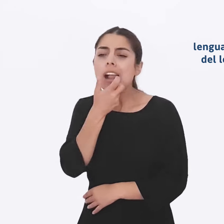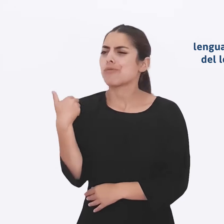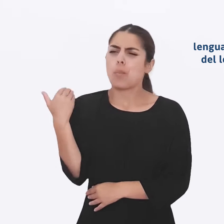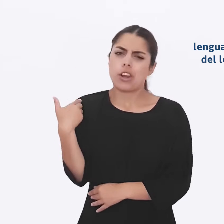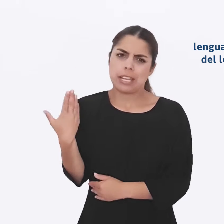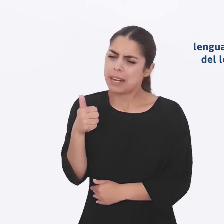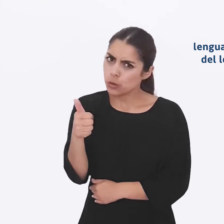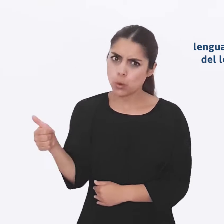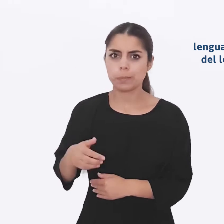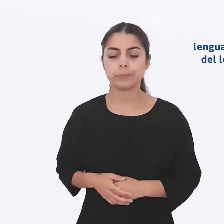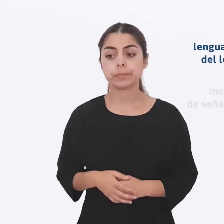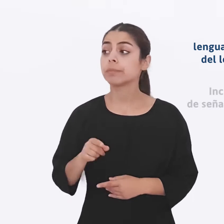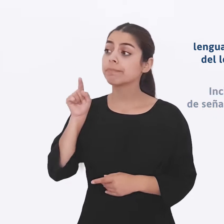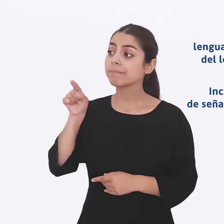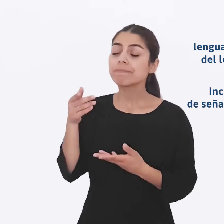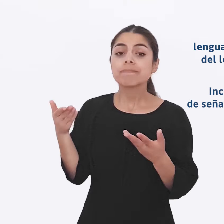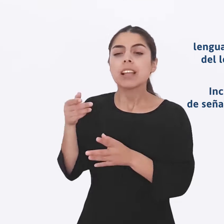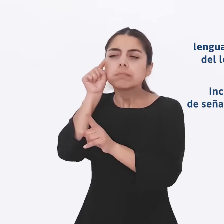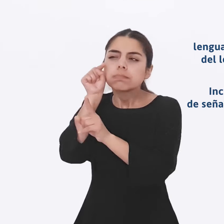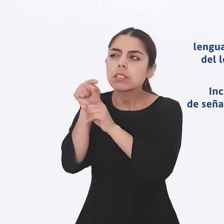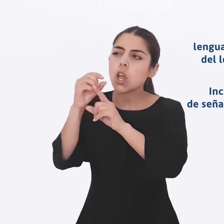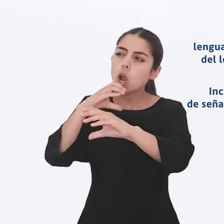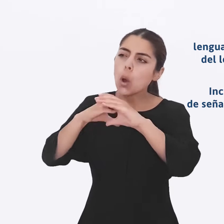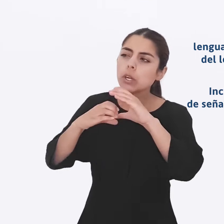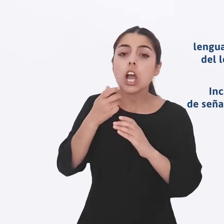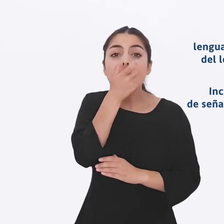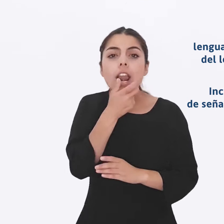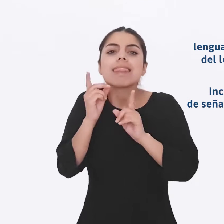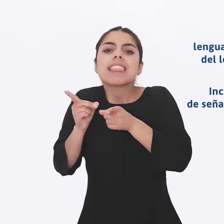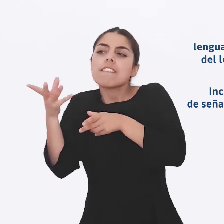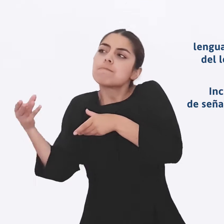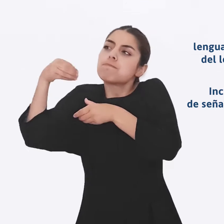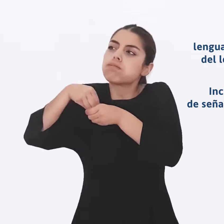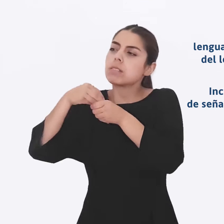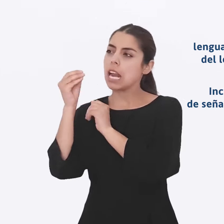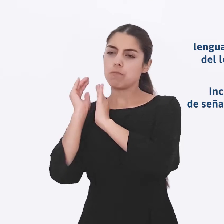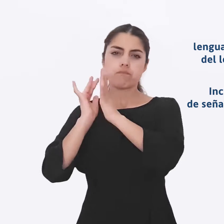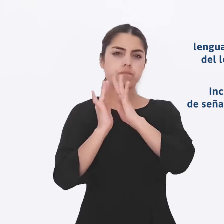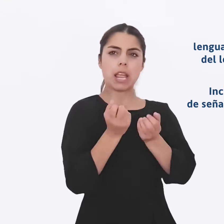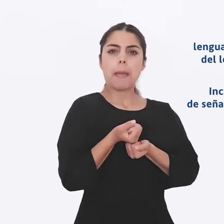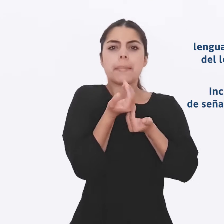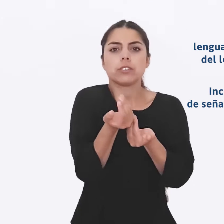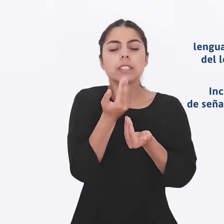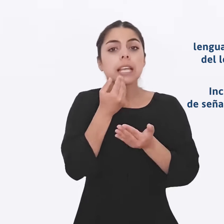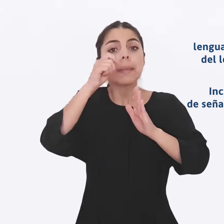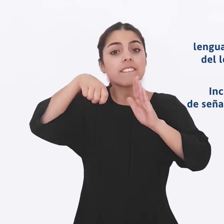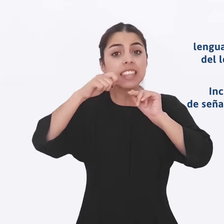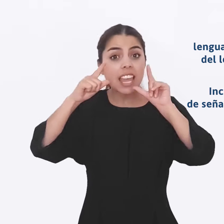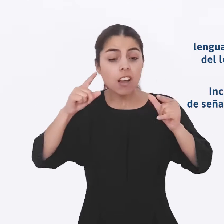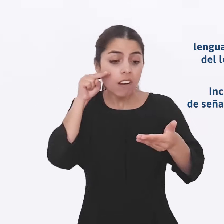la lengua oral. En el eje de comunicación oral se debe incluir la expresión en lengua de señas y la literatura sorda señada. En los